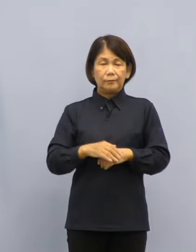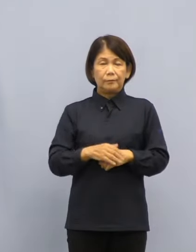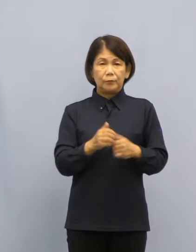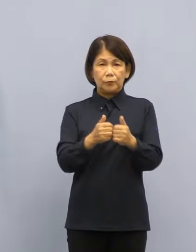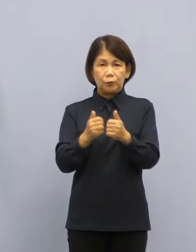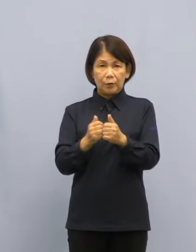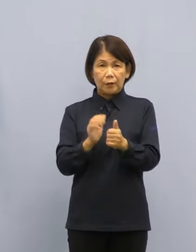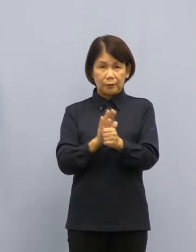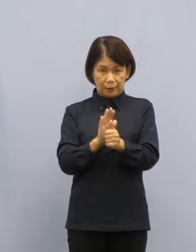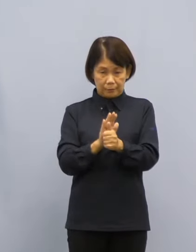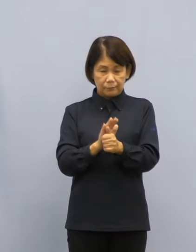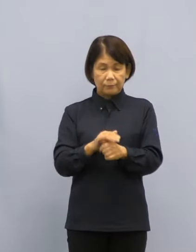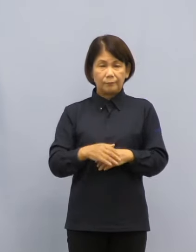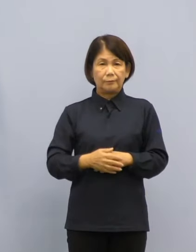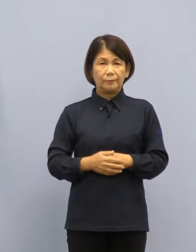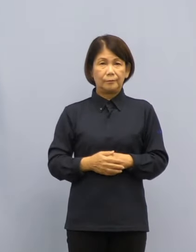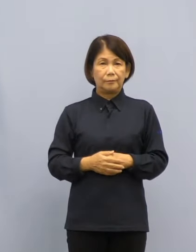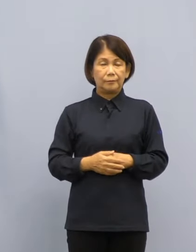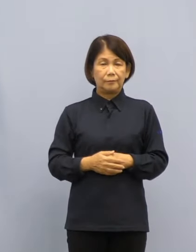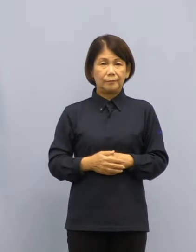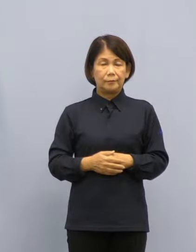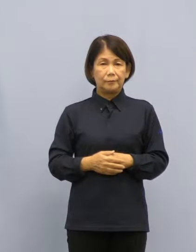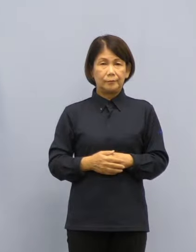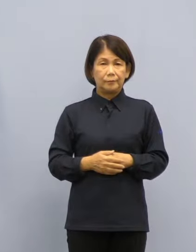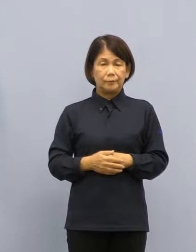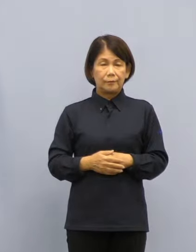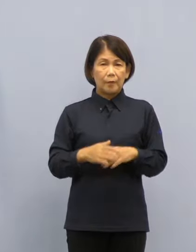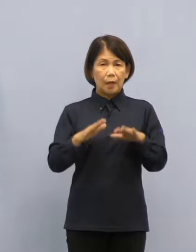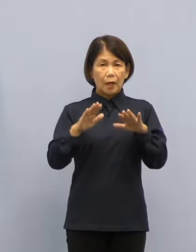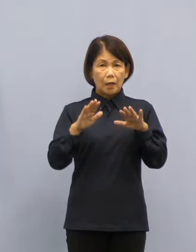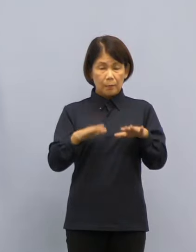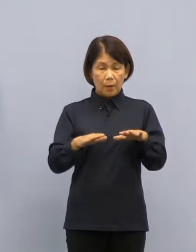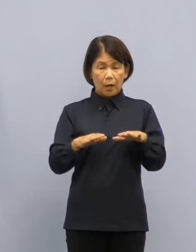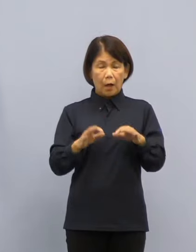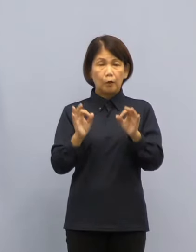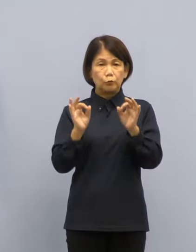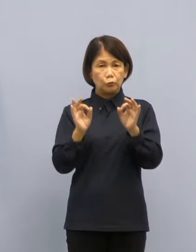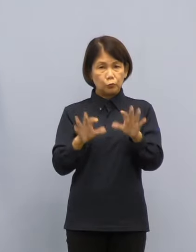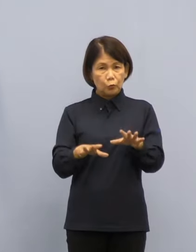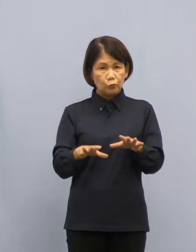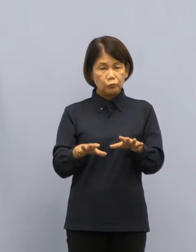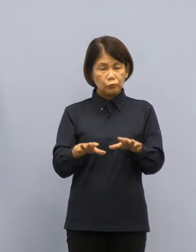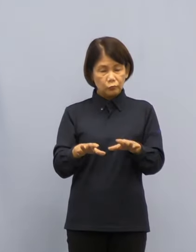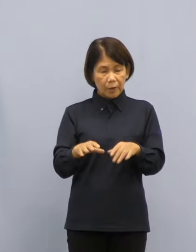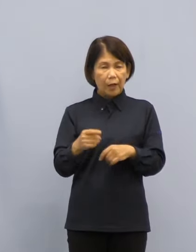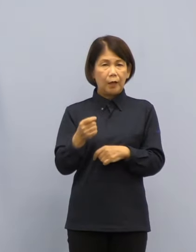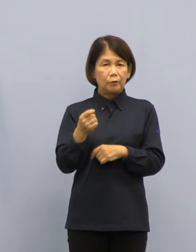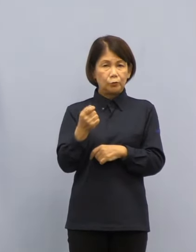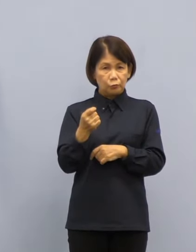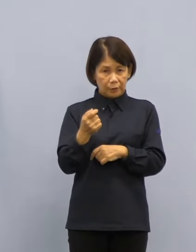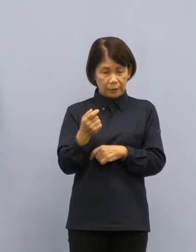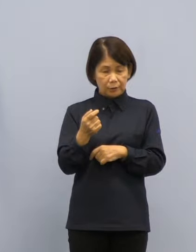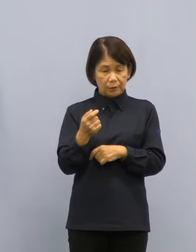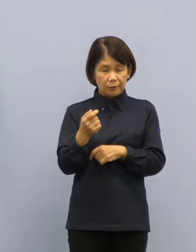はい、ありがとうございます。実際今そういうふうに損失としてはあんまりなさそうだということですが、